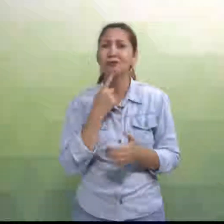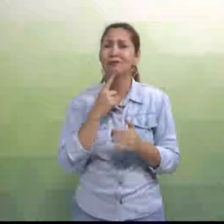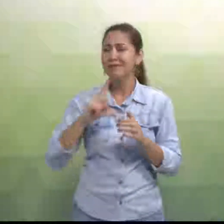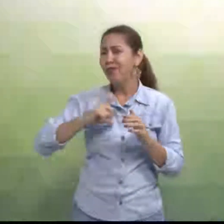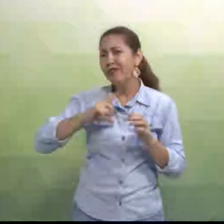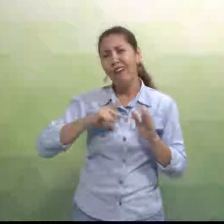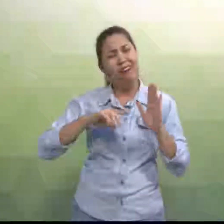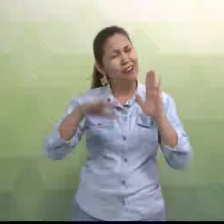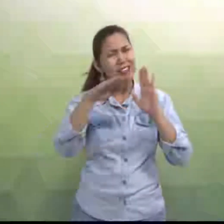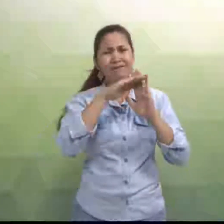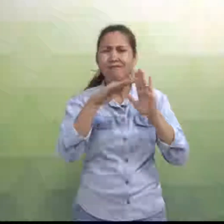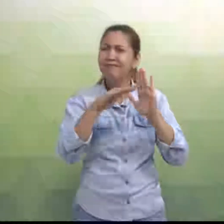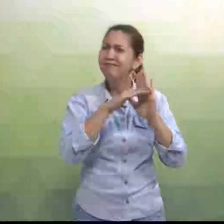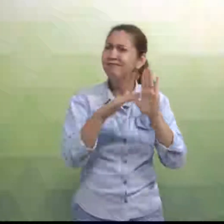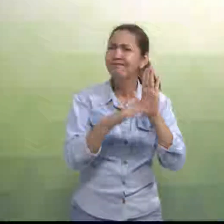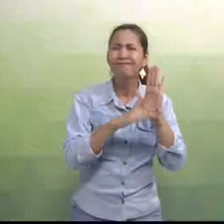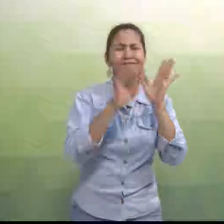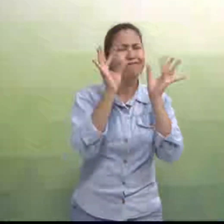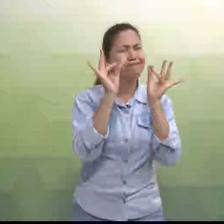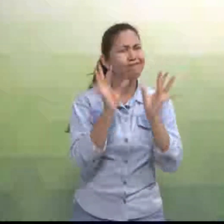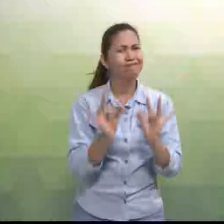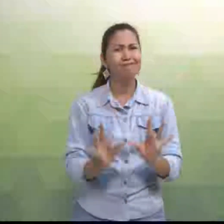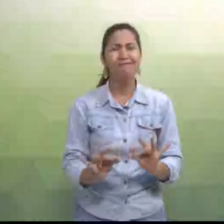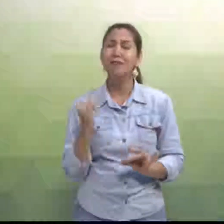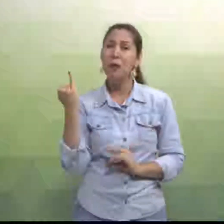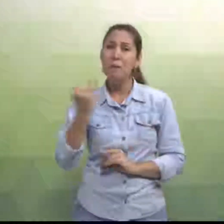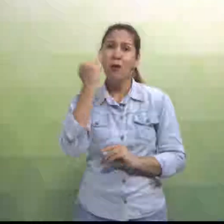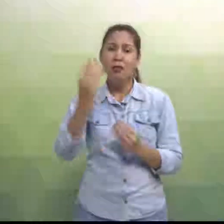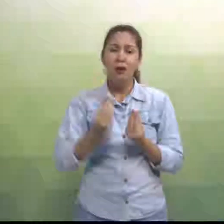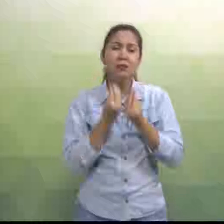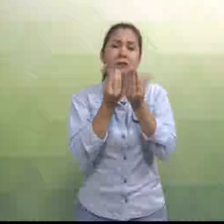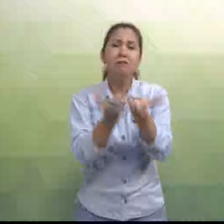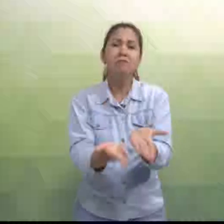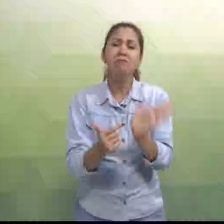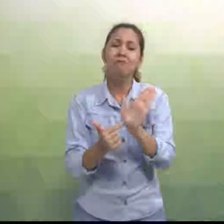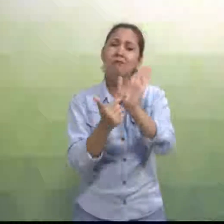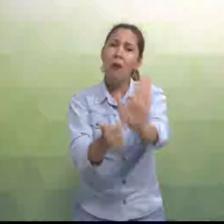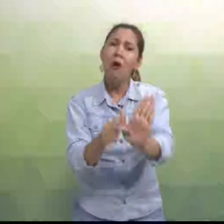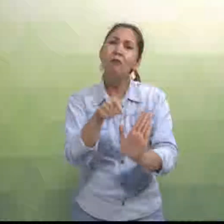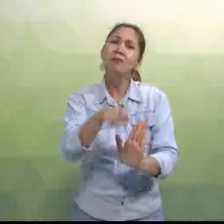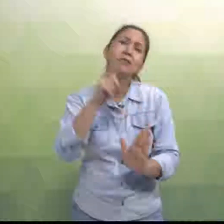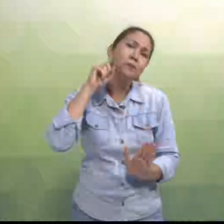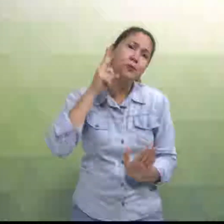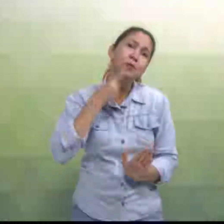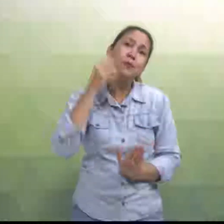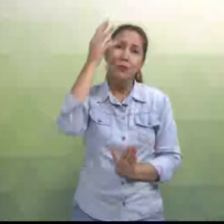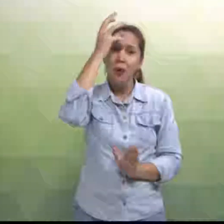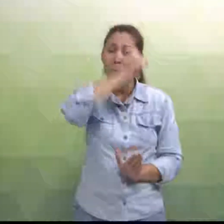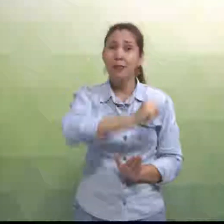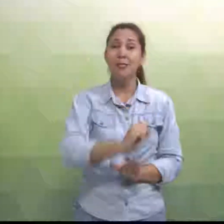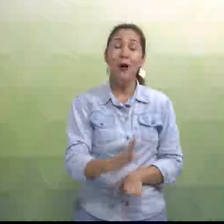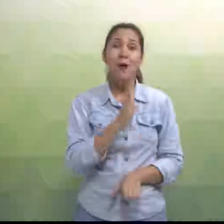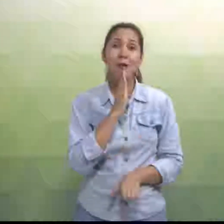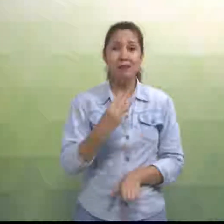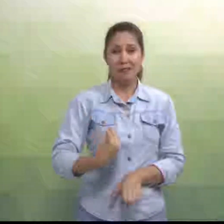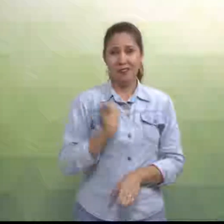onde veio? E aqui no Brasil, a primeira escola que aceitou o surdo. Então, são